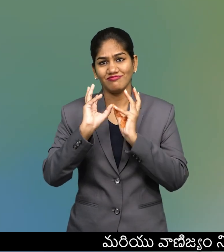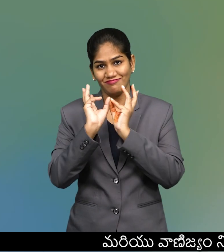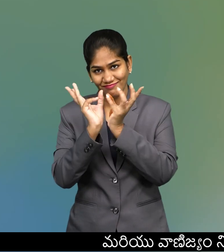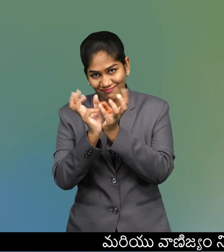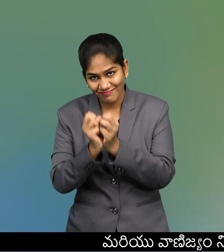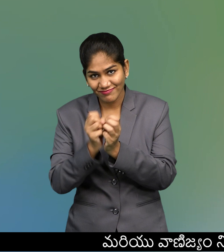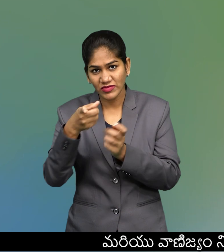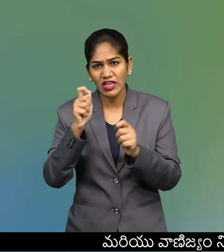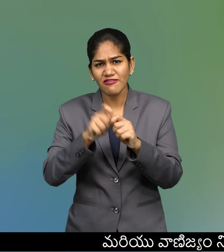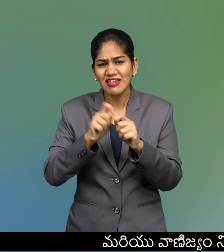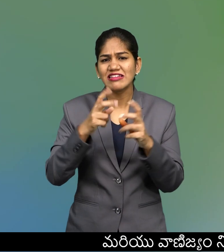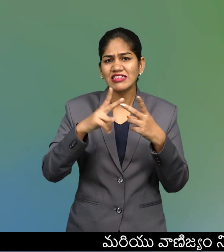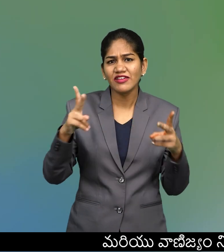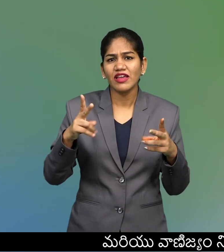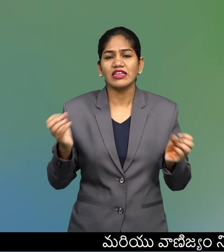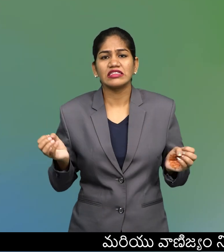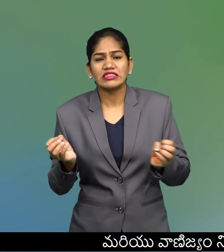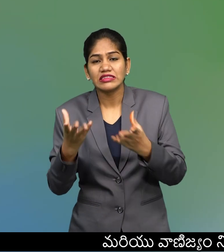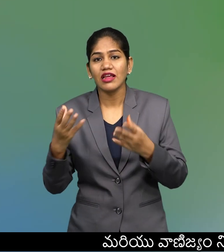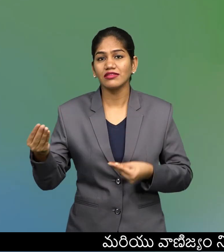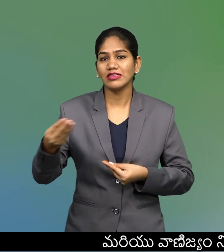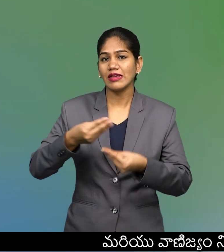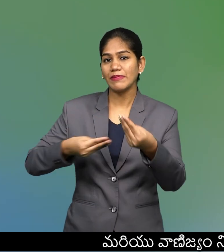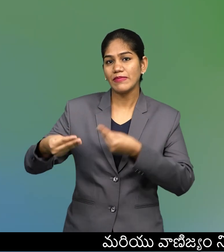మరియు వాణిజ్యం నిర్వహించడం కోసం స్థిరపడ్డారు.